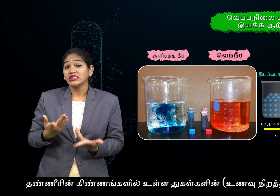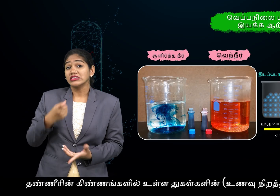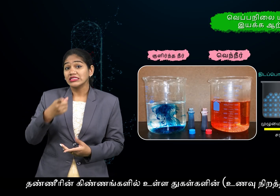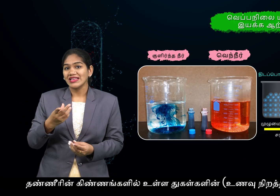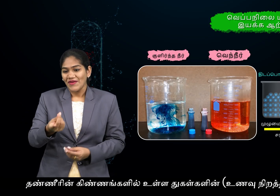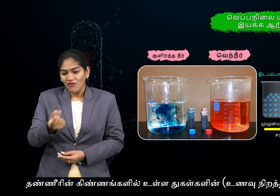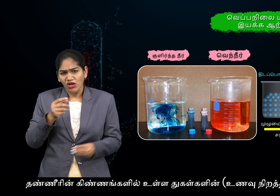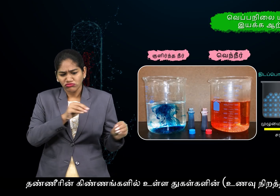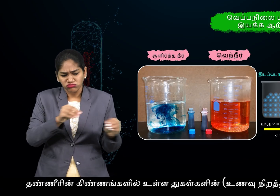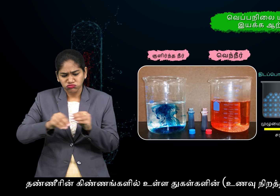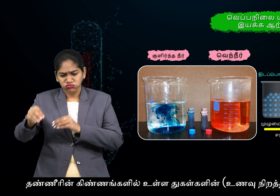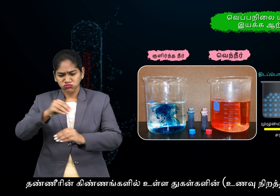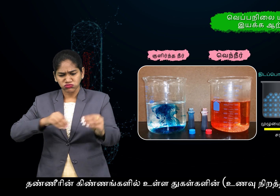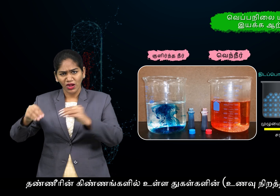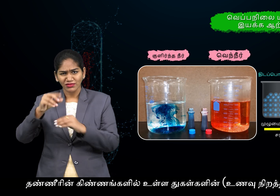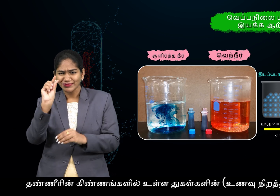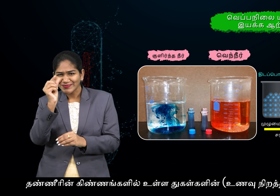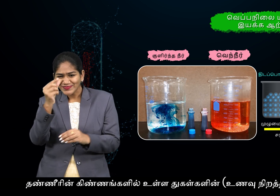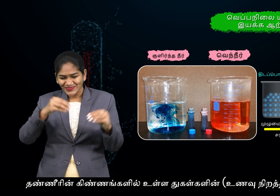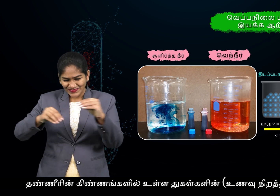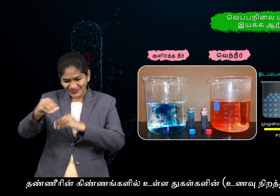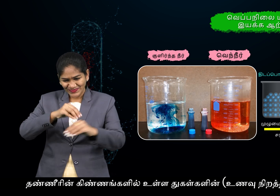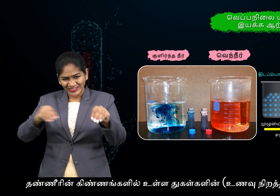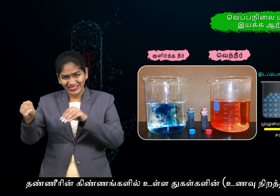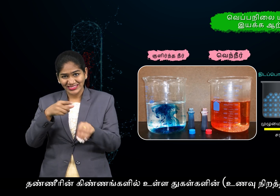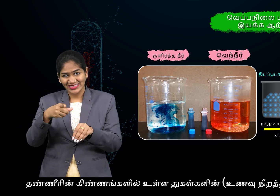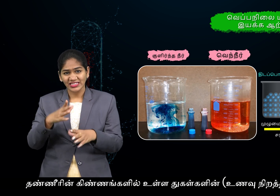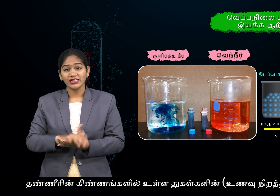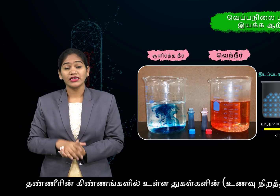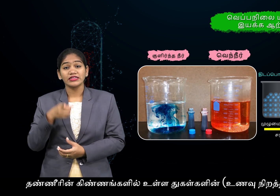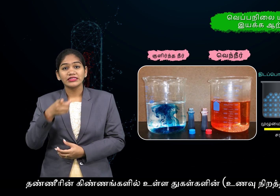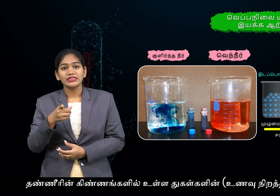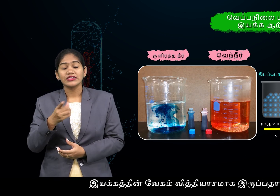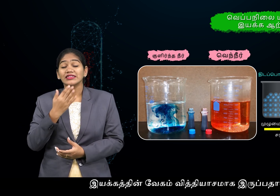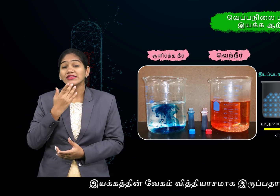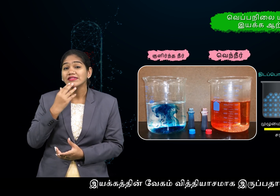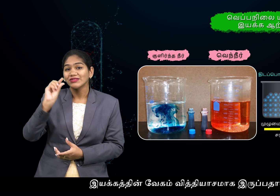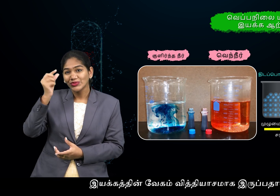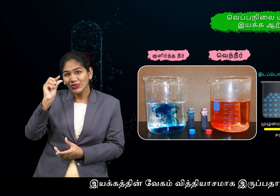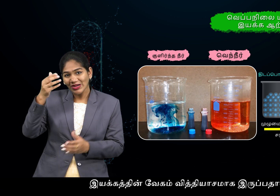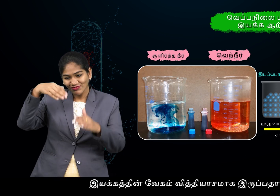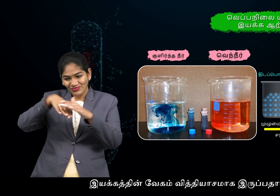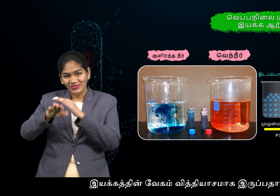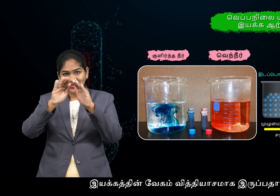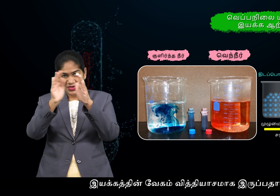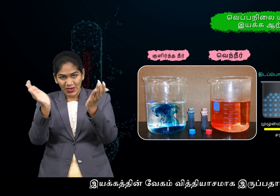தண்ணீரின் கிண்ணங்களில் உள்ள துகள்களில், அதாவது உணவு நிறத்தின் தானியங்கள் இயக்கத்தின் வேகம் வித்தியாசமாக